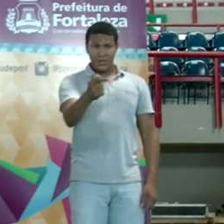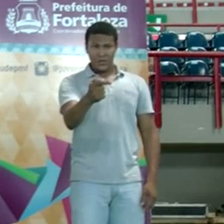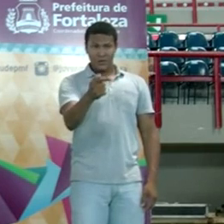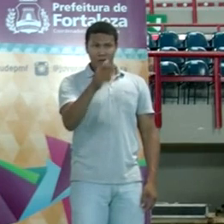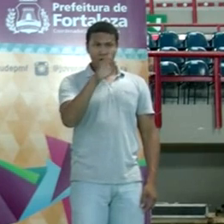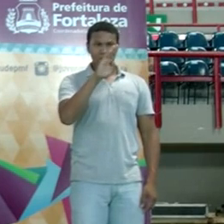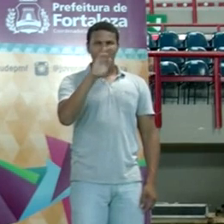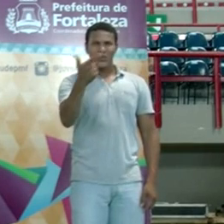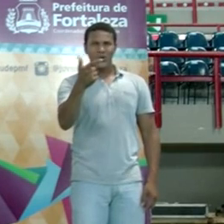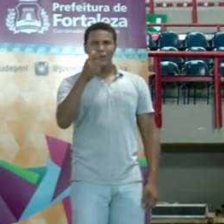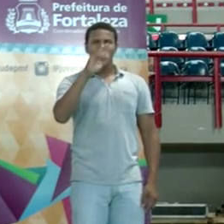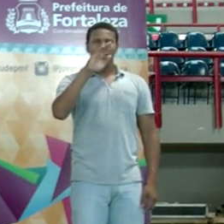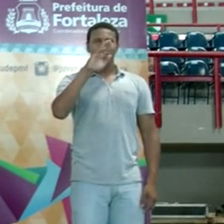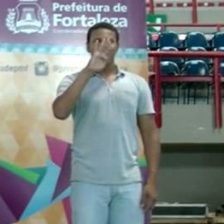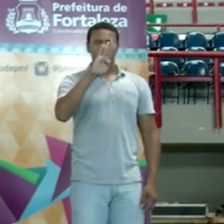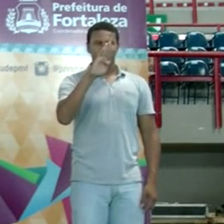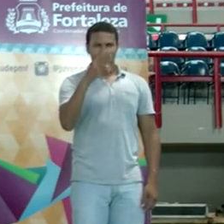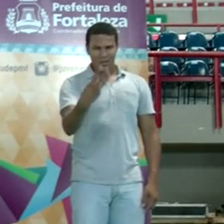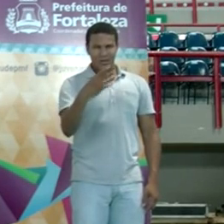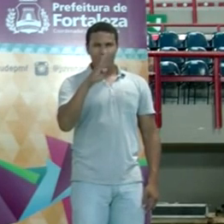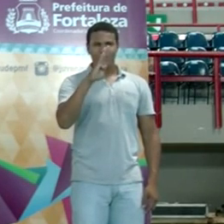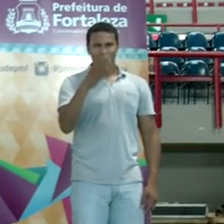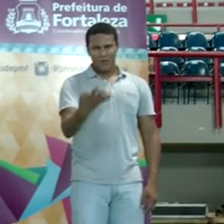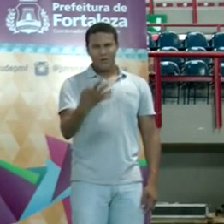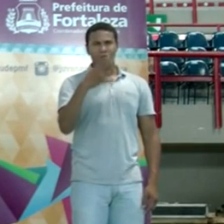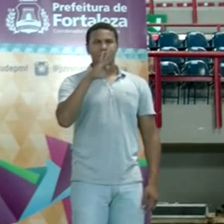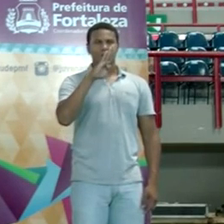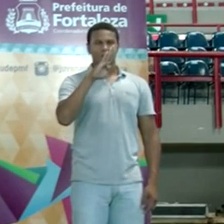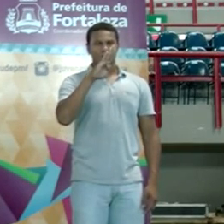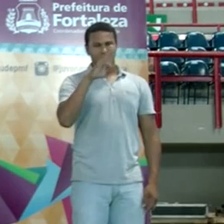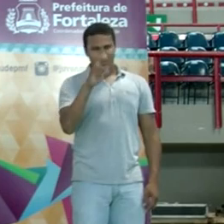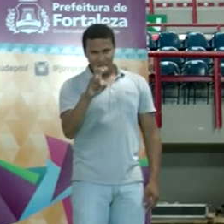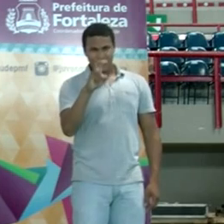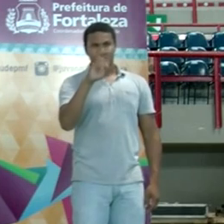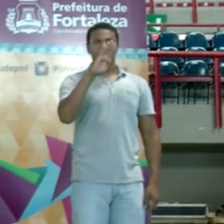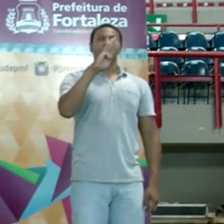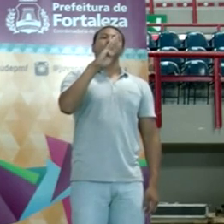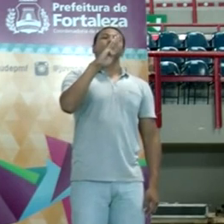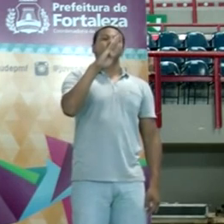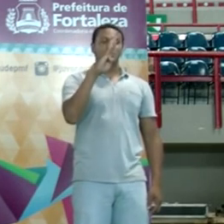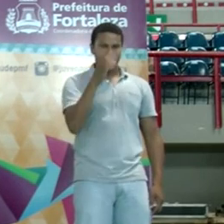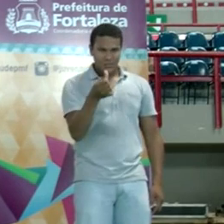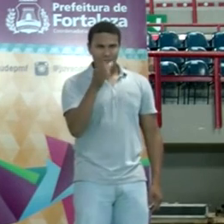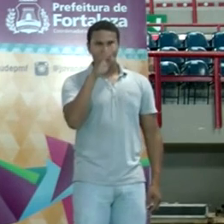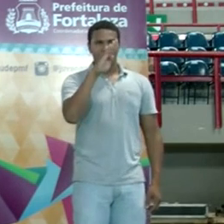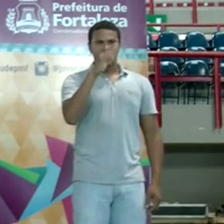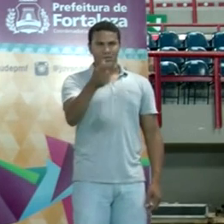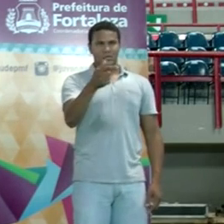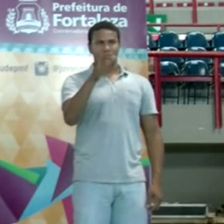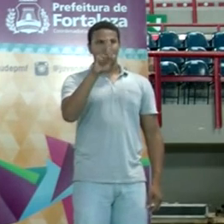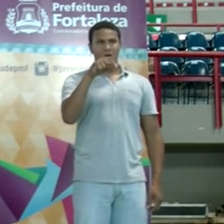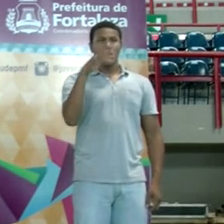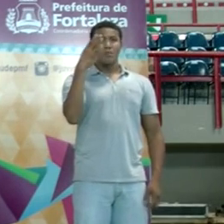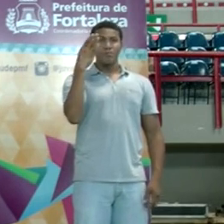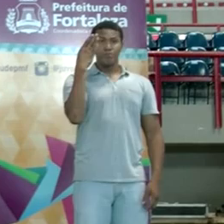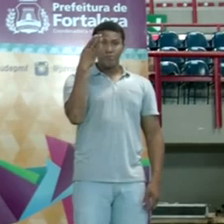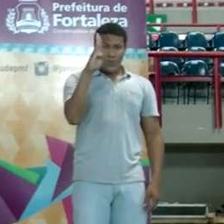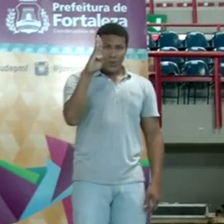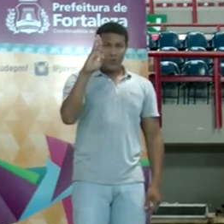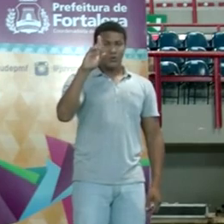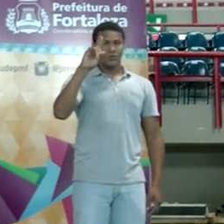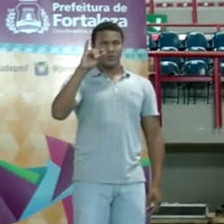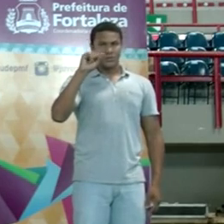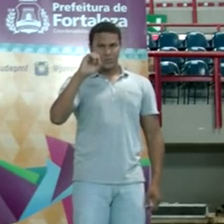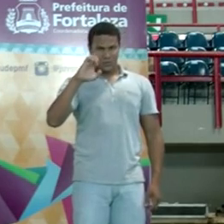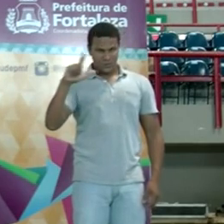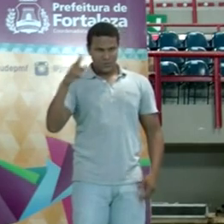simbologia, B2, B3, B4, B5, B6, B7, é a porcentagem de biodiesel misturada no diesel. Hoje são